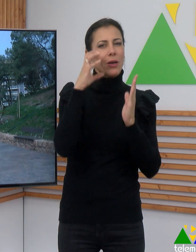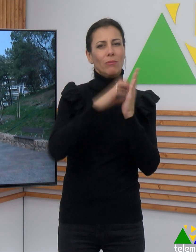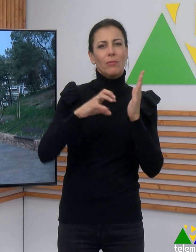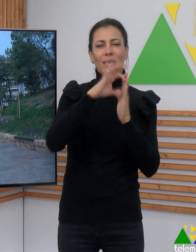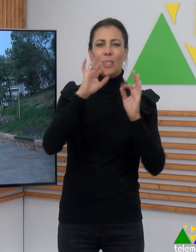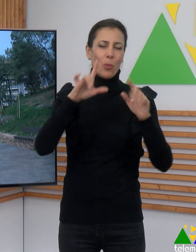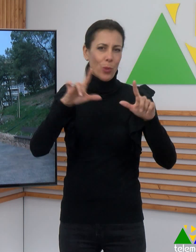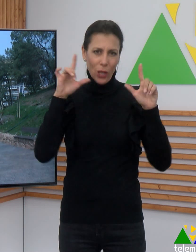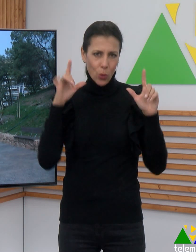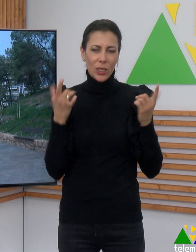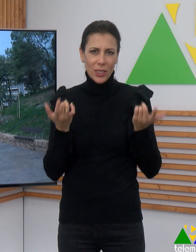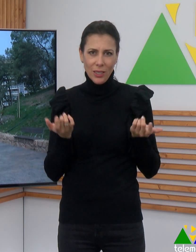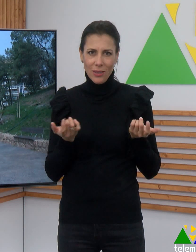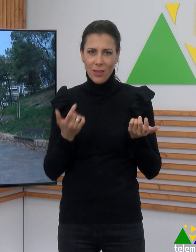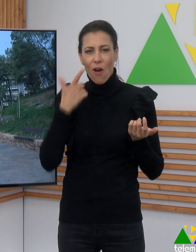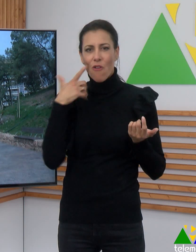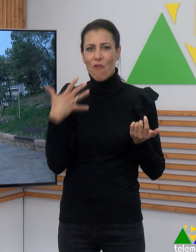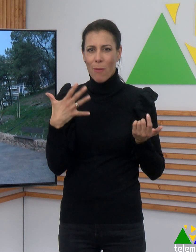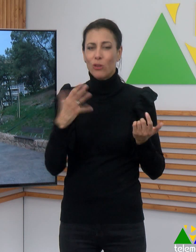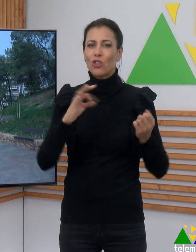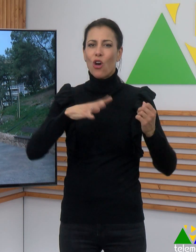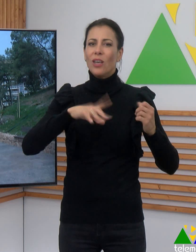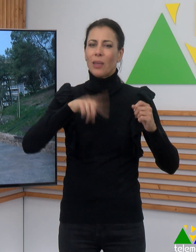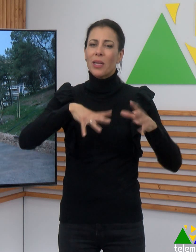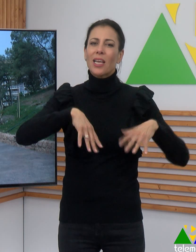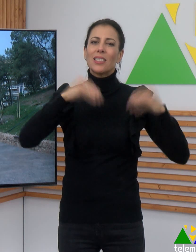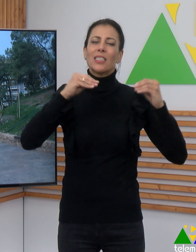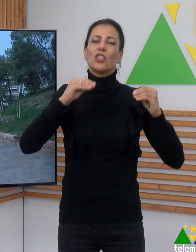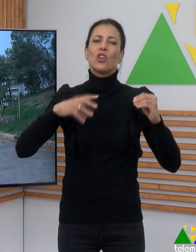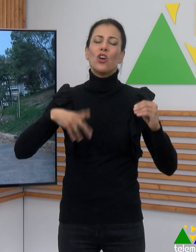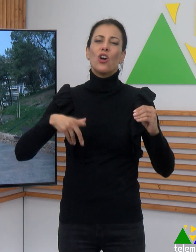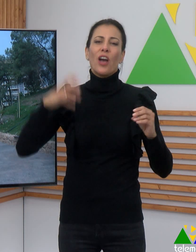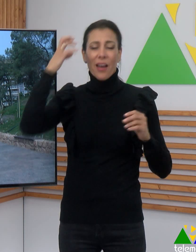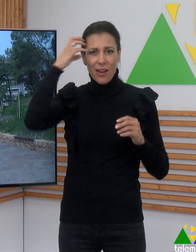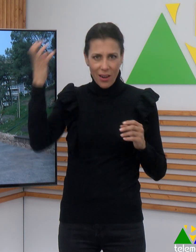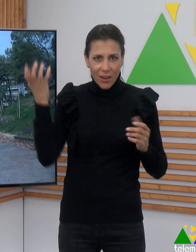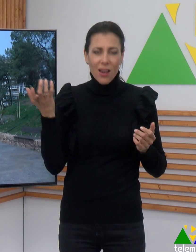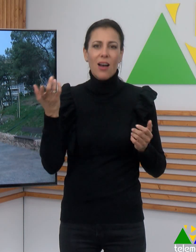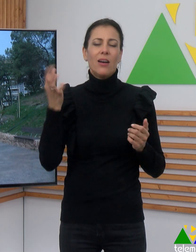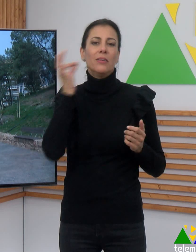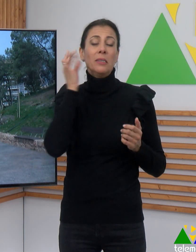¿no? Nuestro famoso castillo de la reina Aixalorra